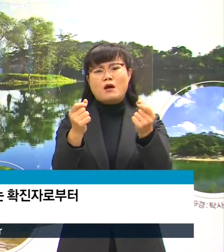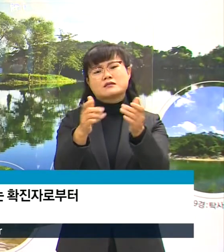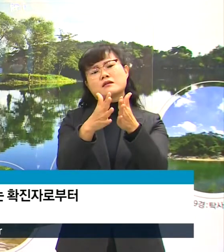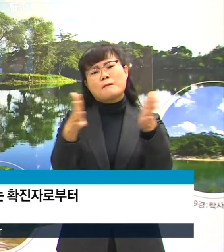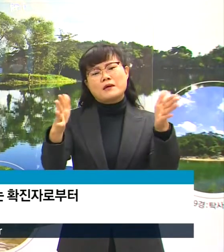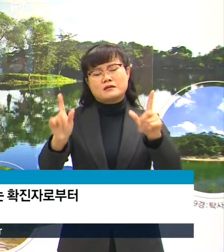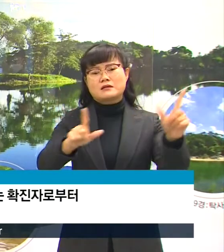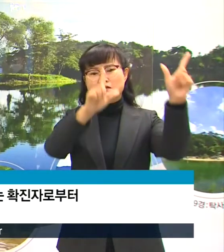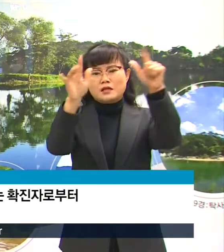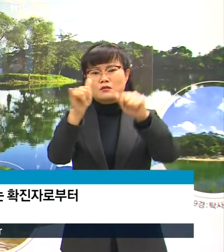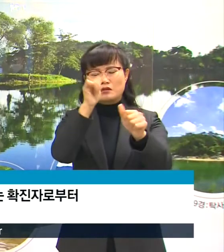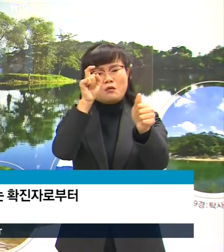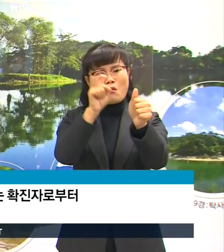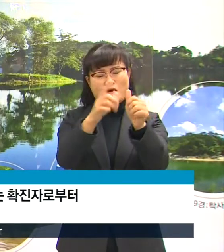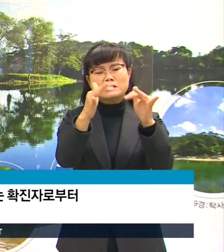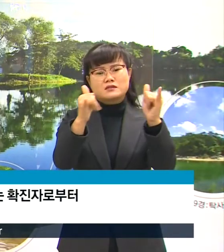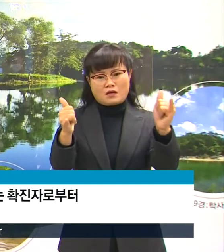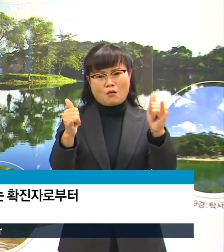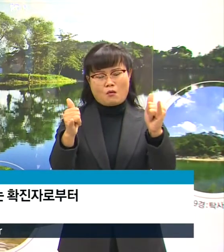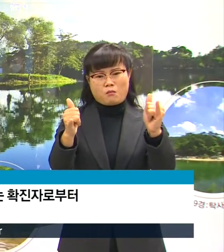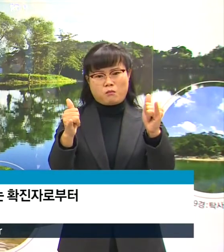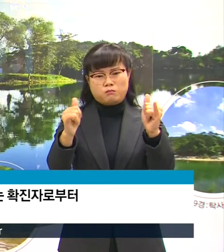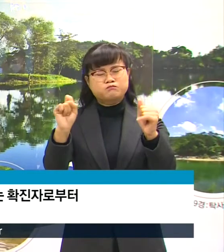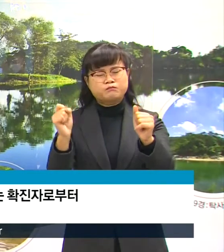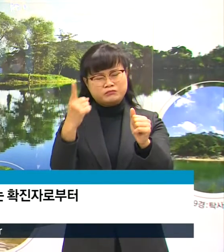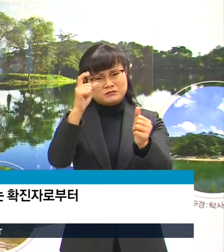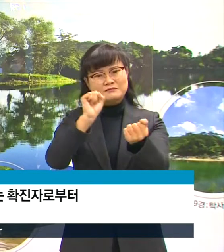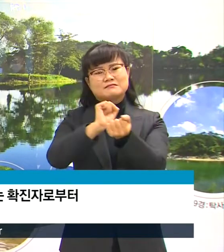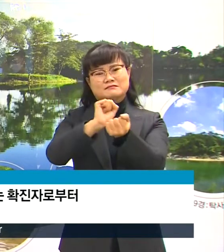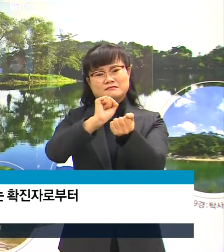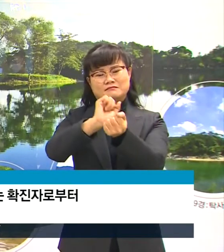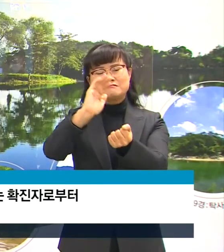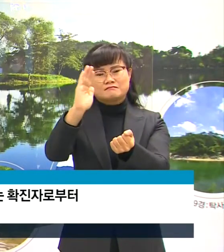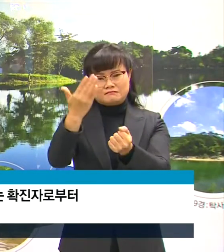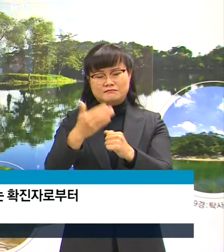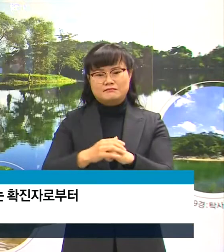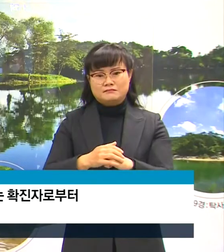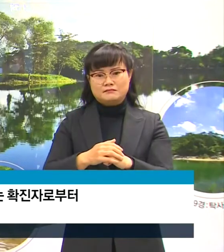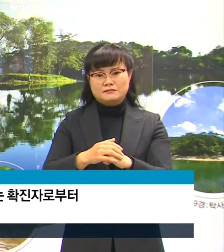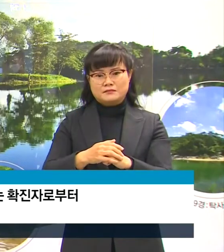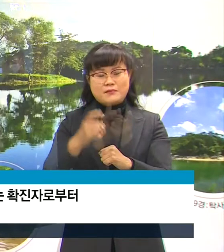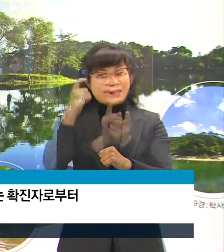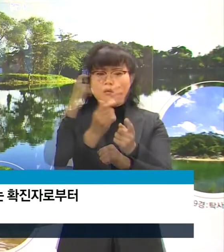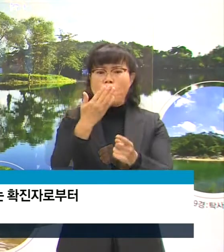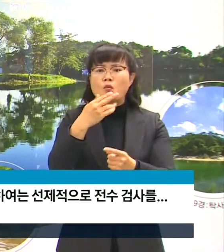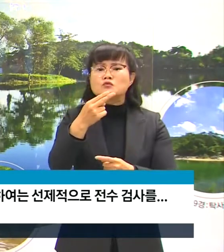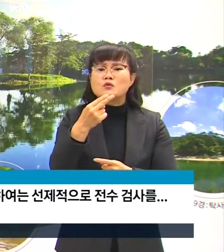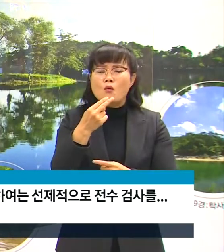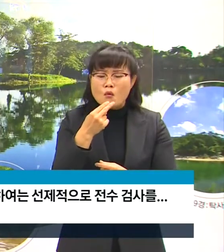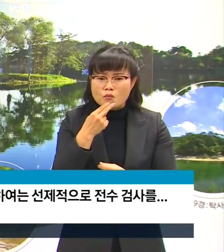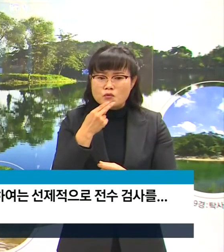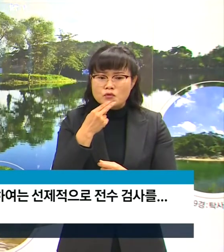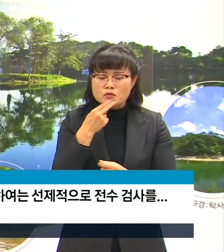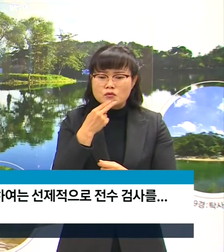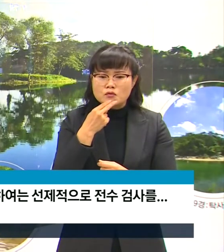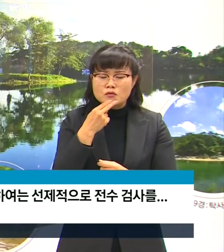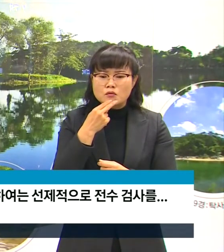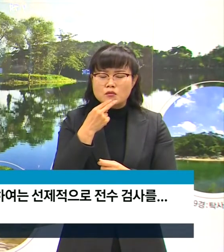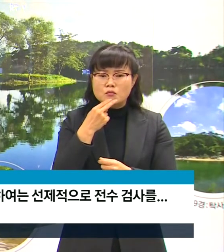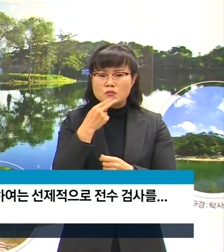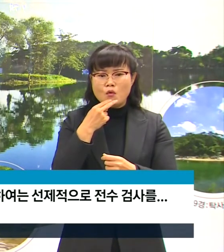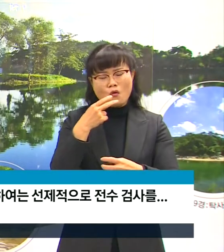살고 있는 확진자로부터 감염된 것으로 추정하고 있으며 대중교통